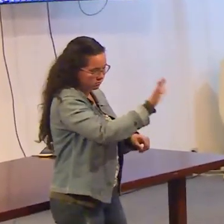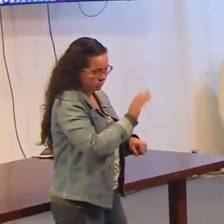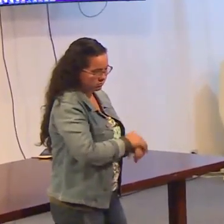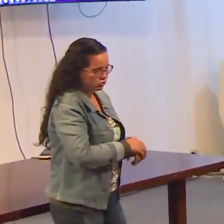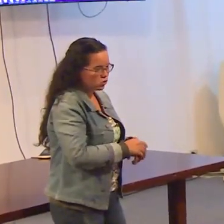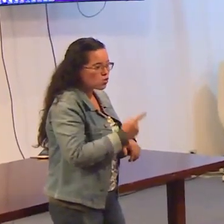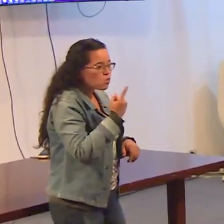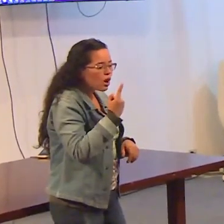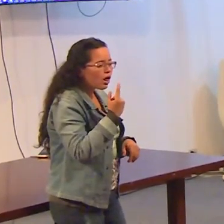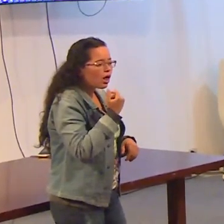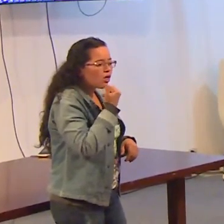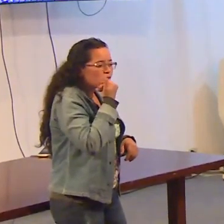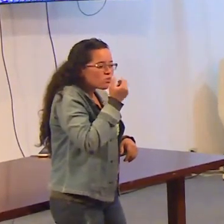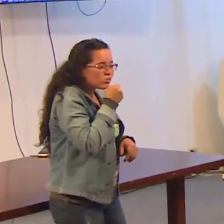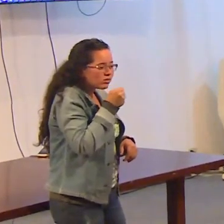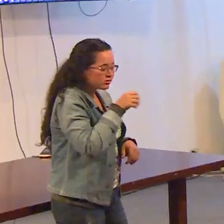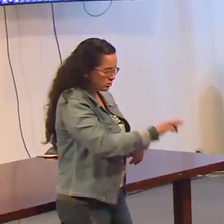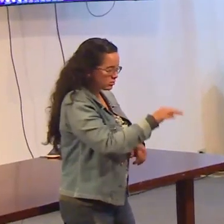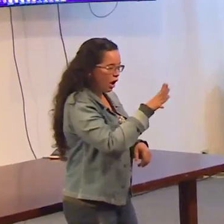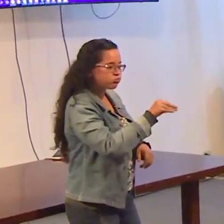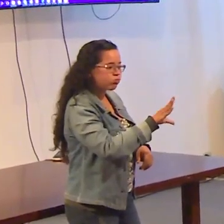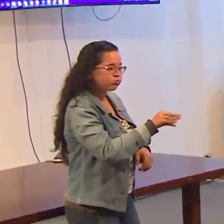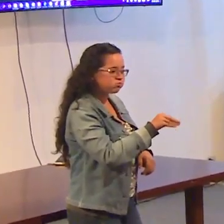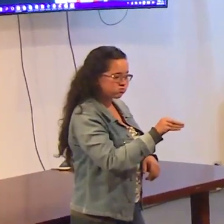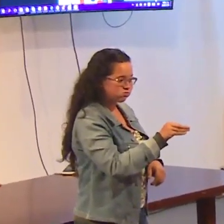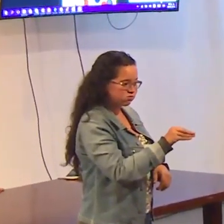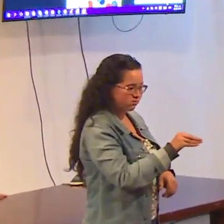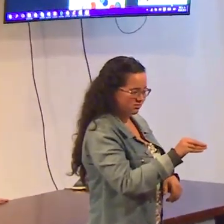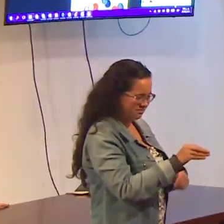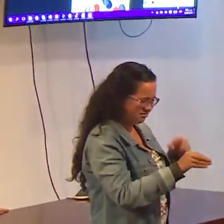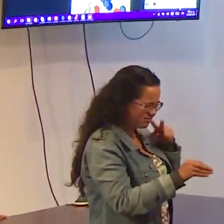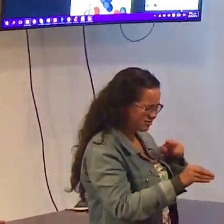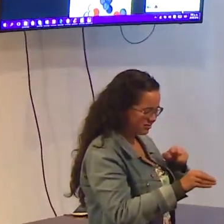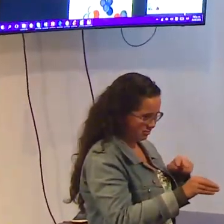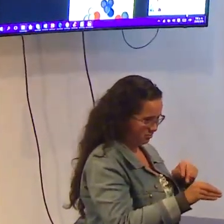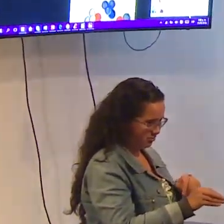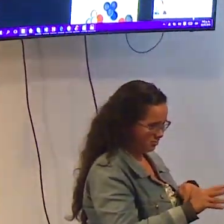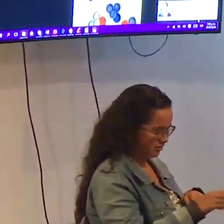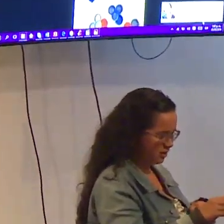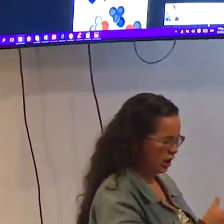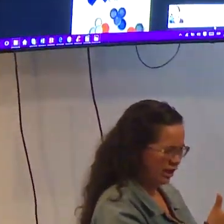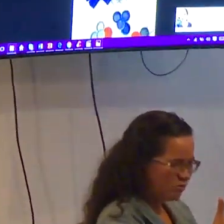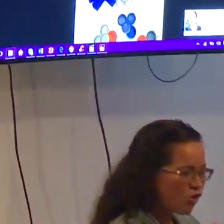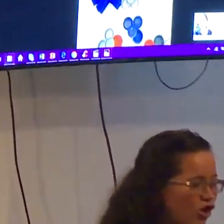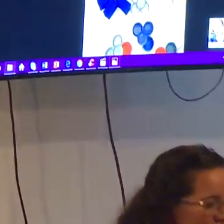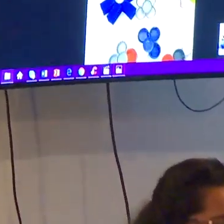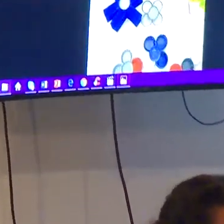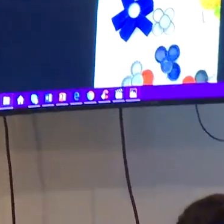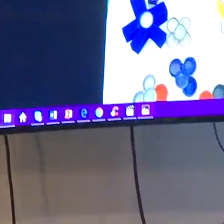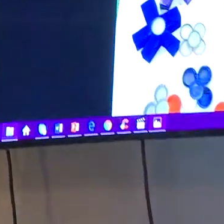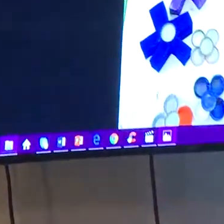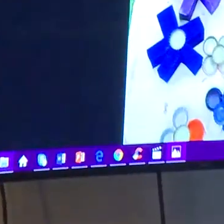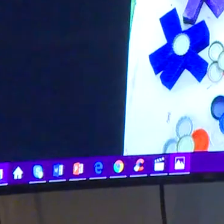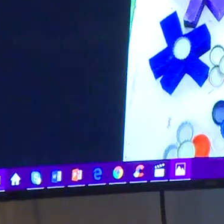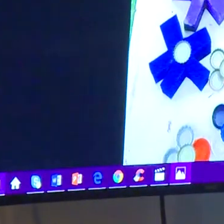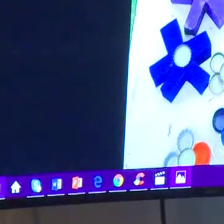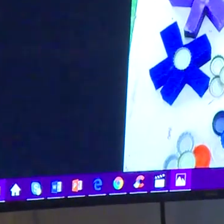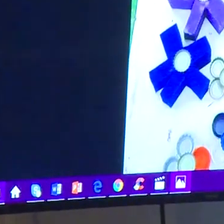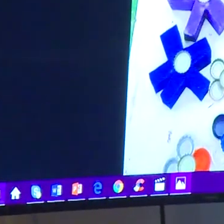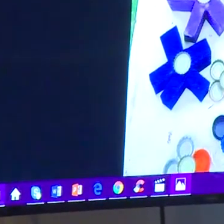adultas empezó a coger la espuma y pues nosotras vimos que la espuma estaba cortada, pero pues era para que ellos pintaran. Y